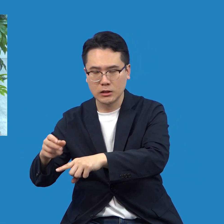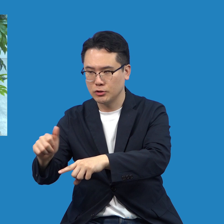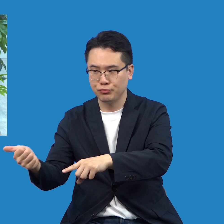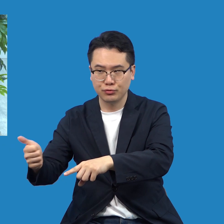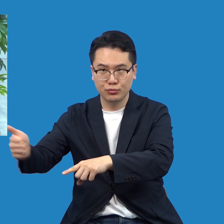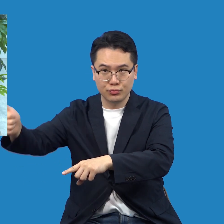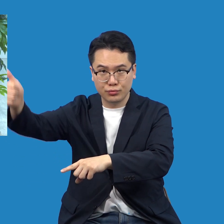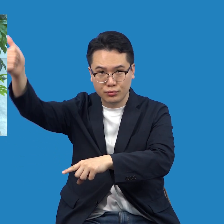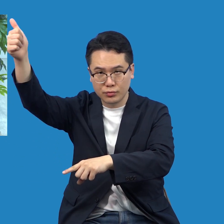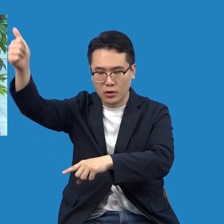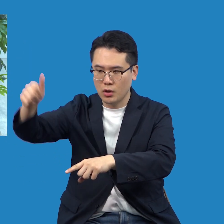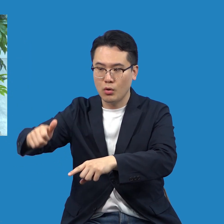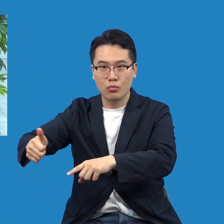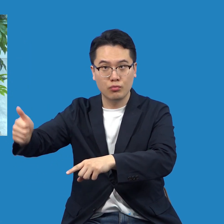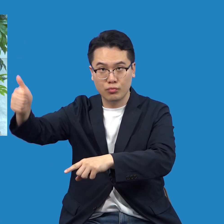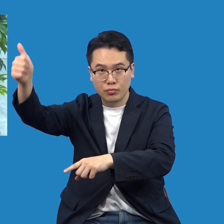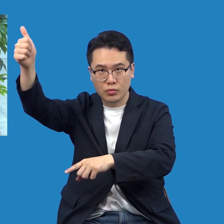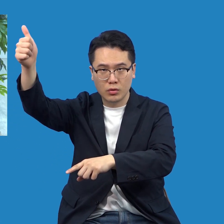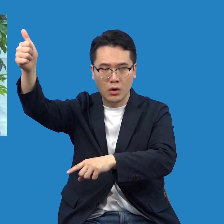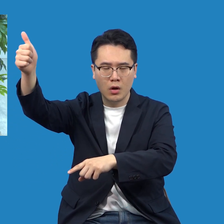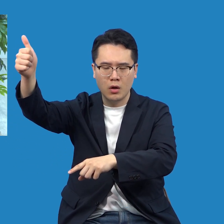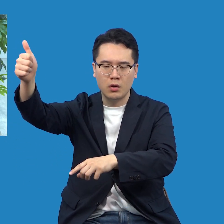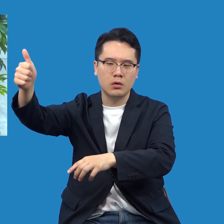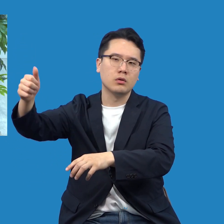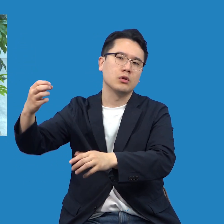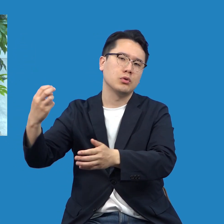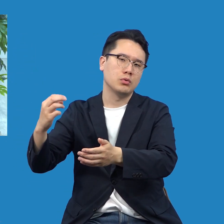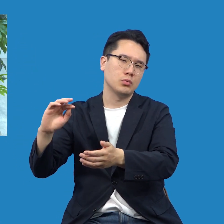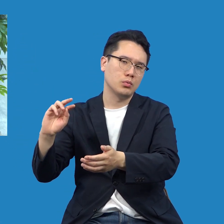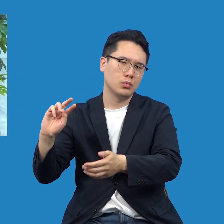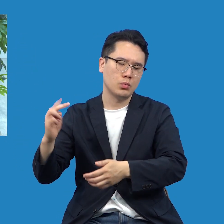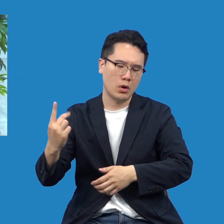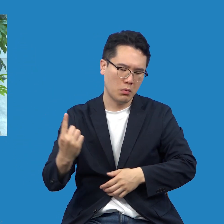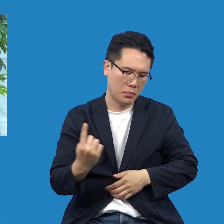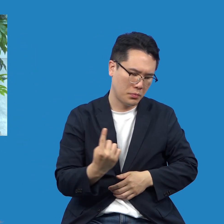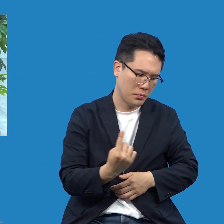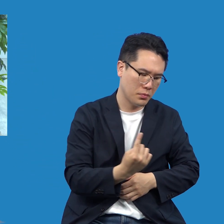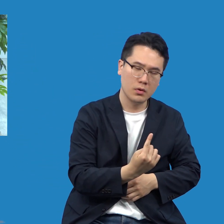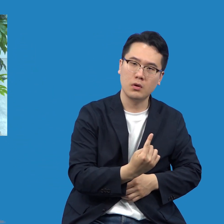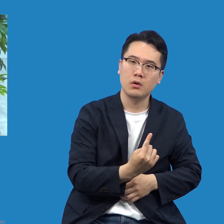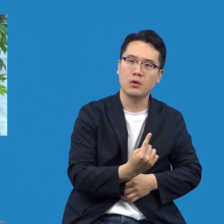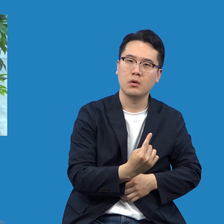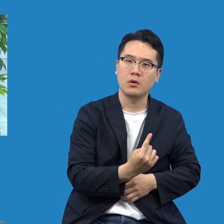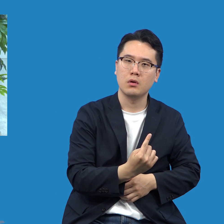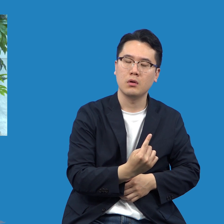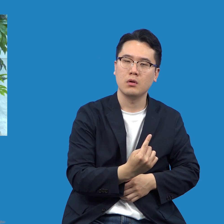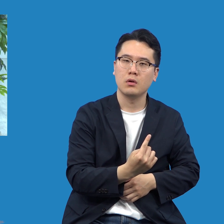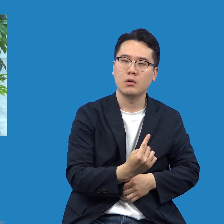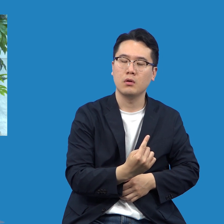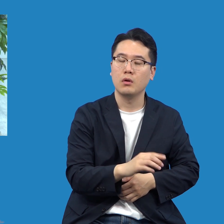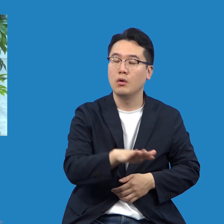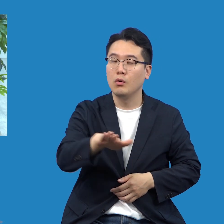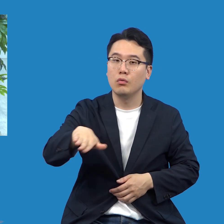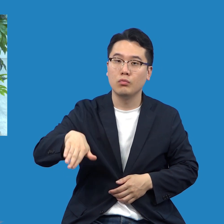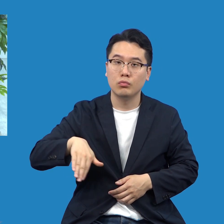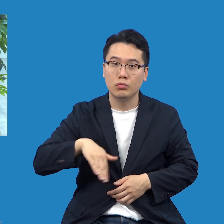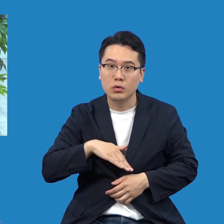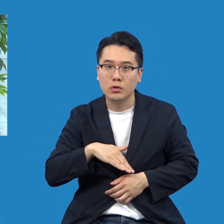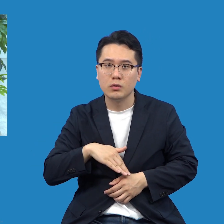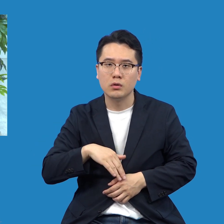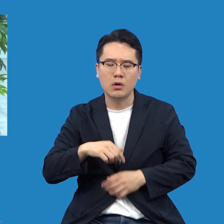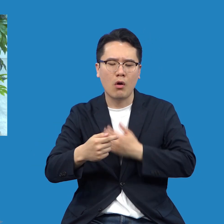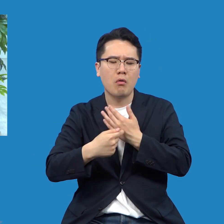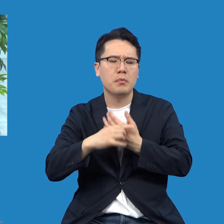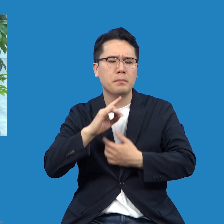혹시 우리는 경건의 모양만 갖추고 있는 그런 신앙인은 아닙니까? 우리가 하나님의 이름을